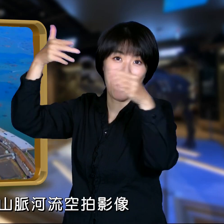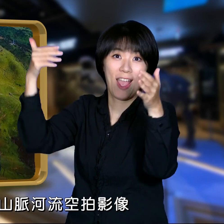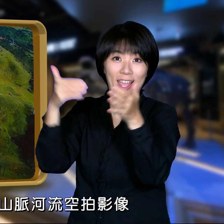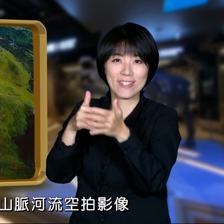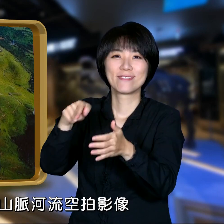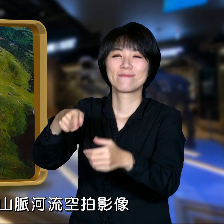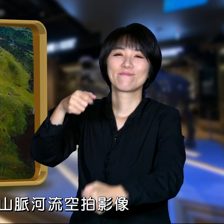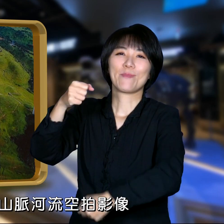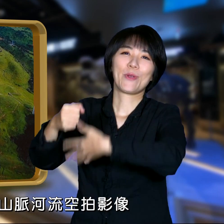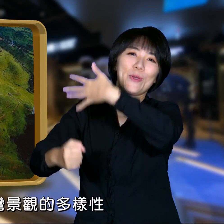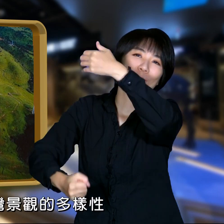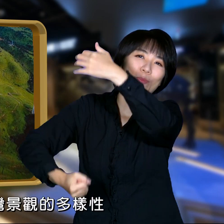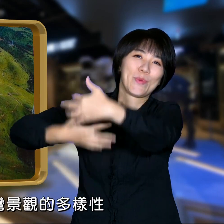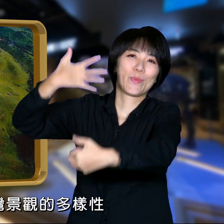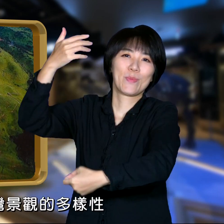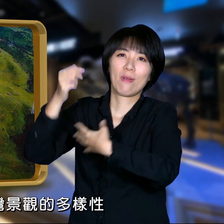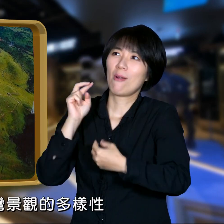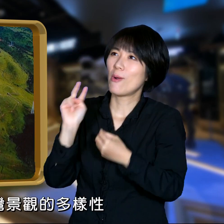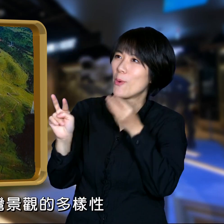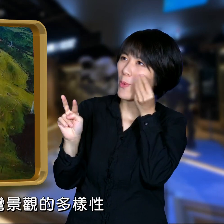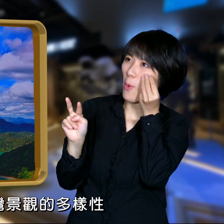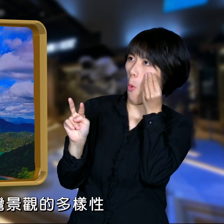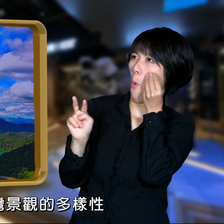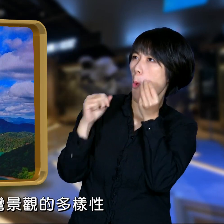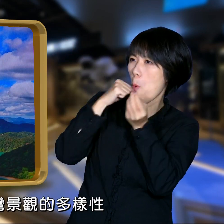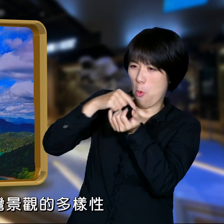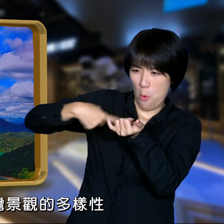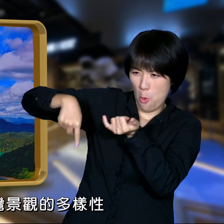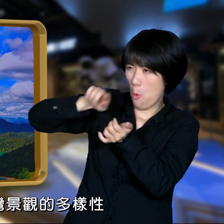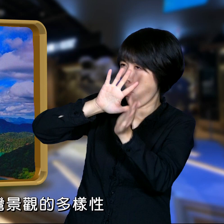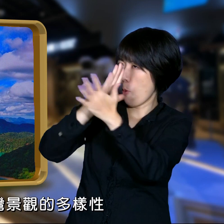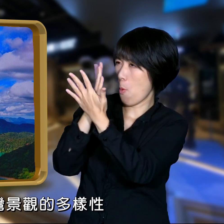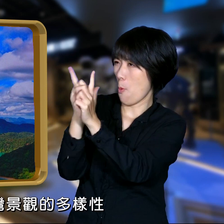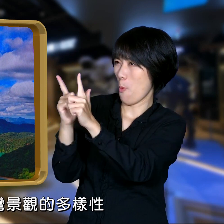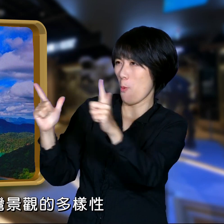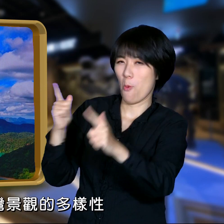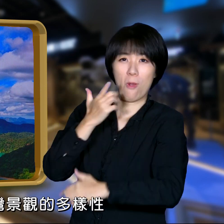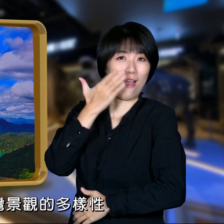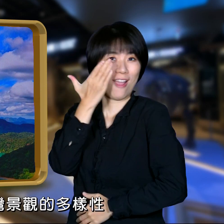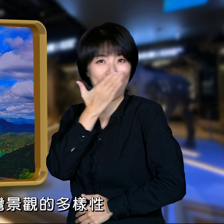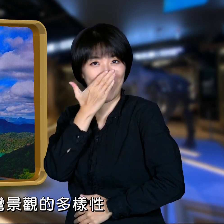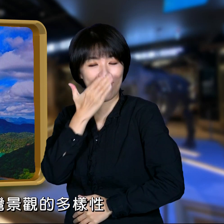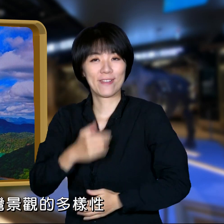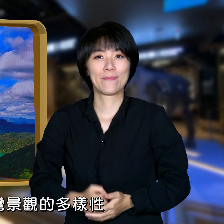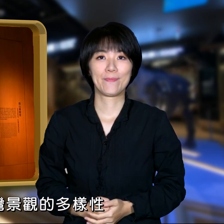像，呈现台湾景观的多样性。